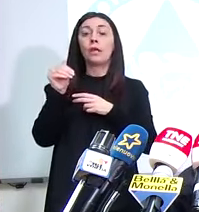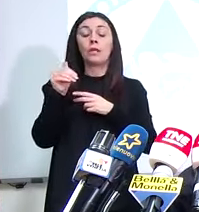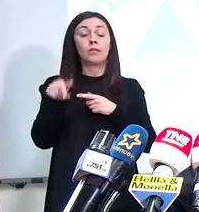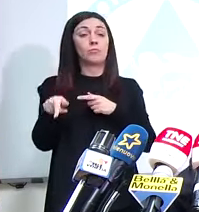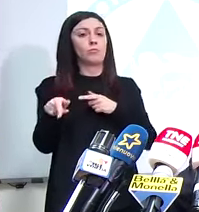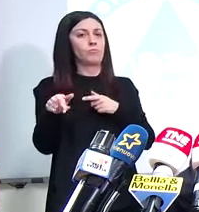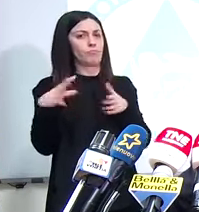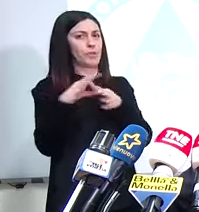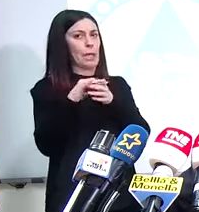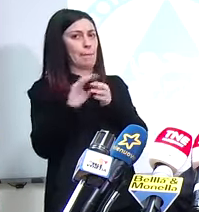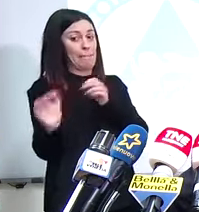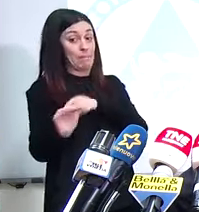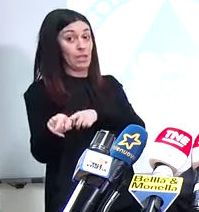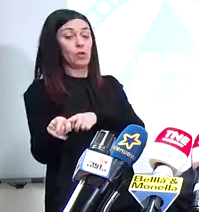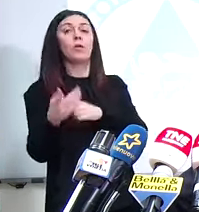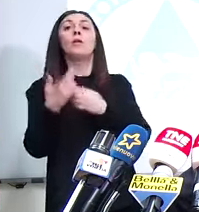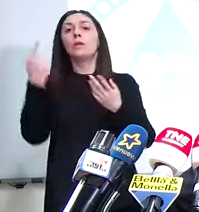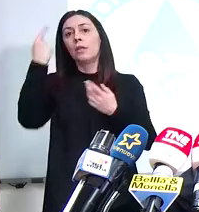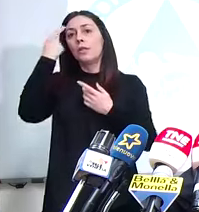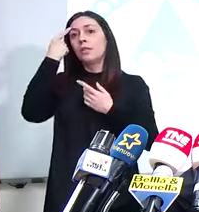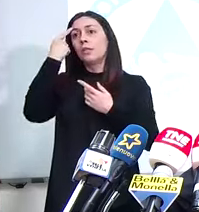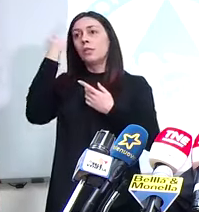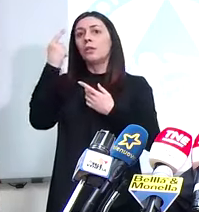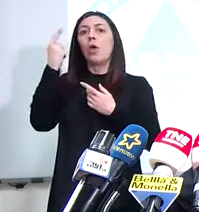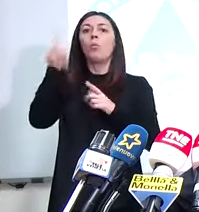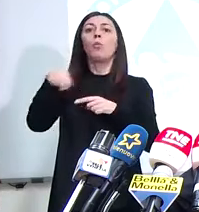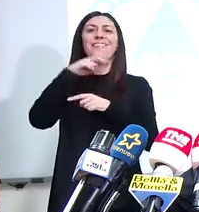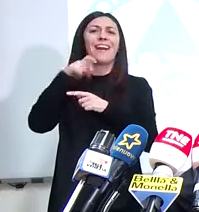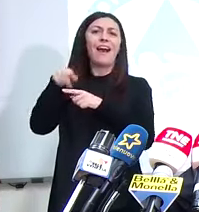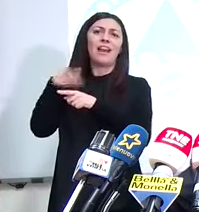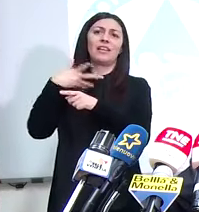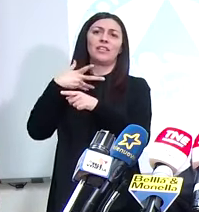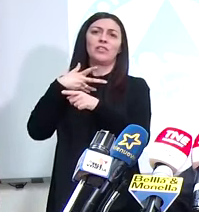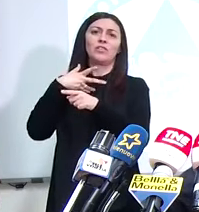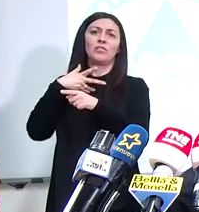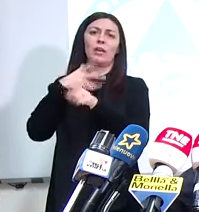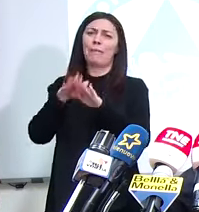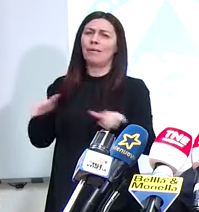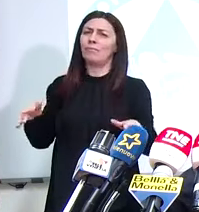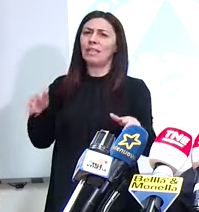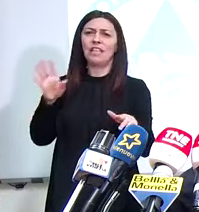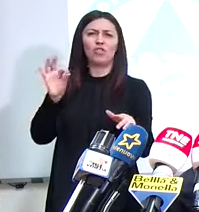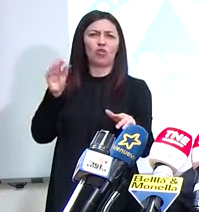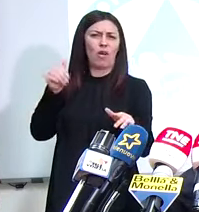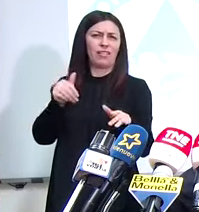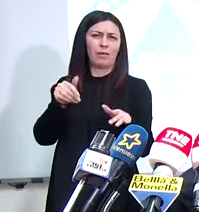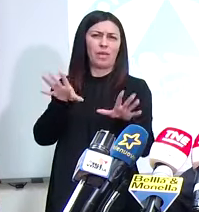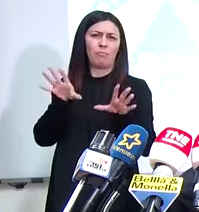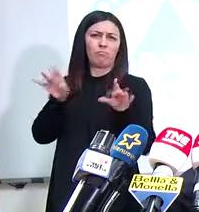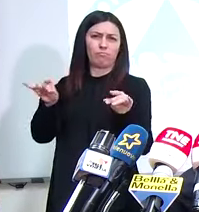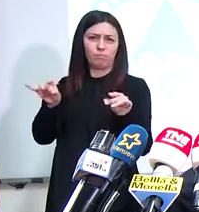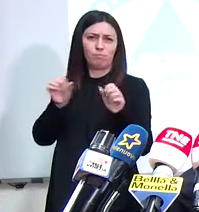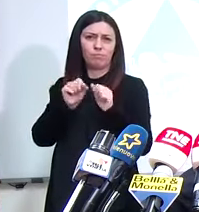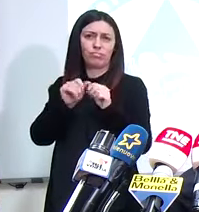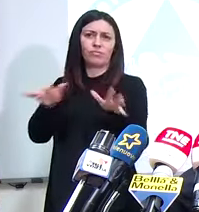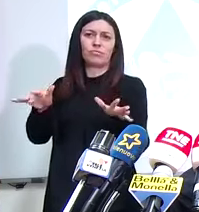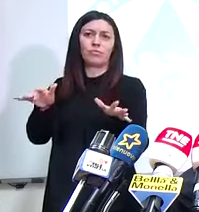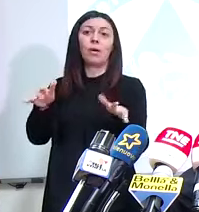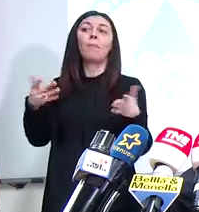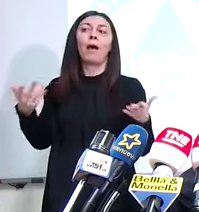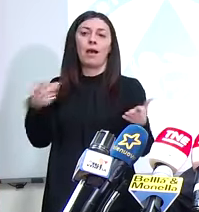sappiamo che il virus come si può dire intelligente no prende dei target sociali